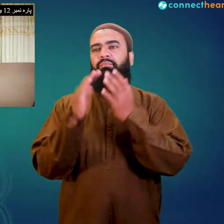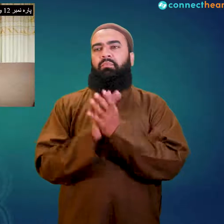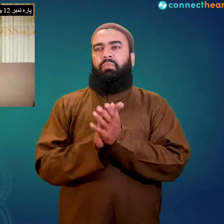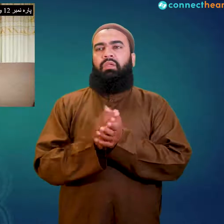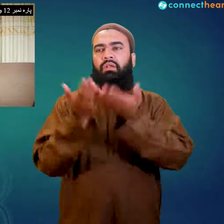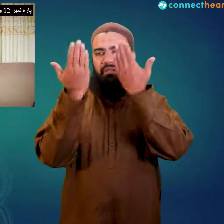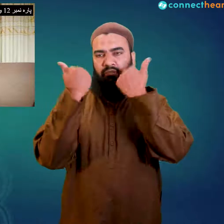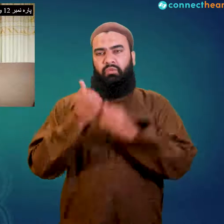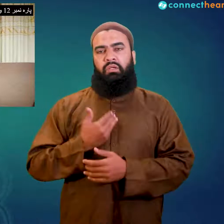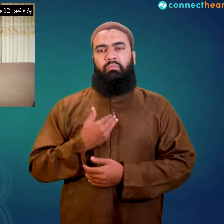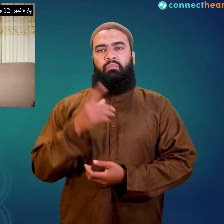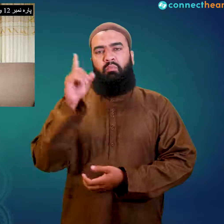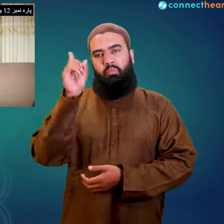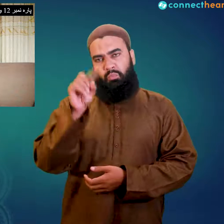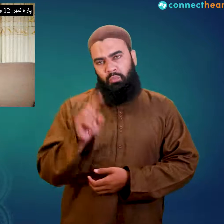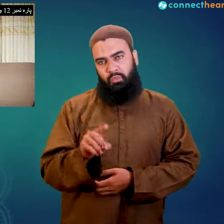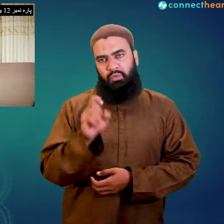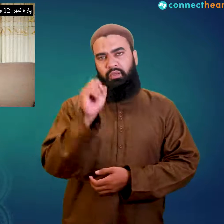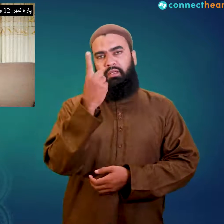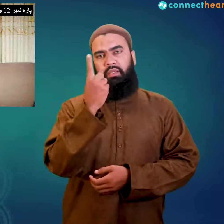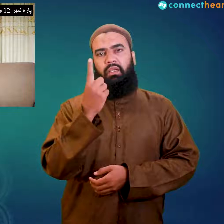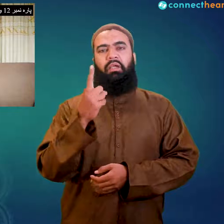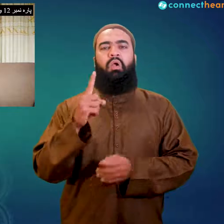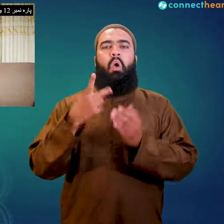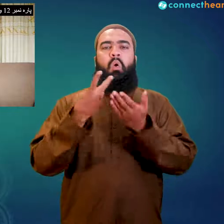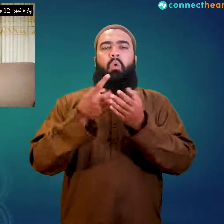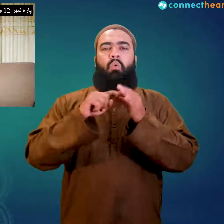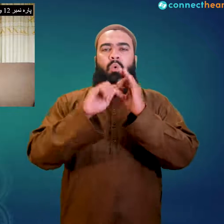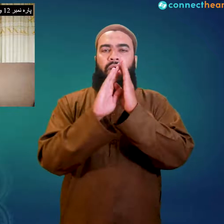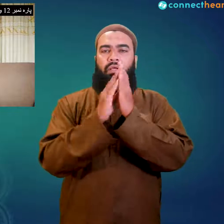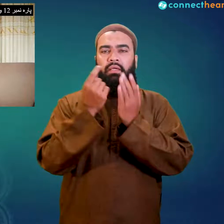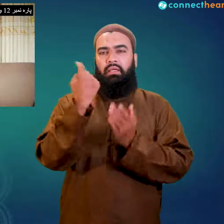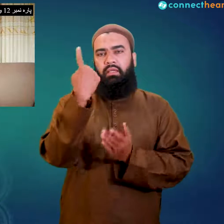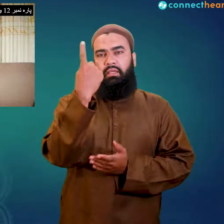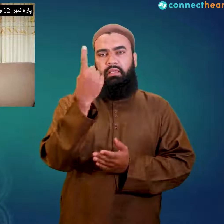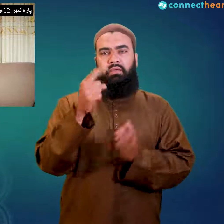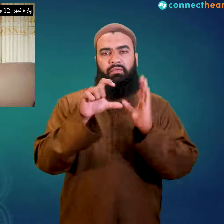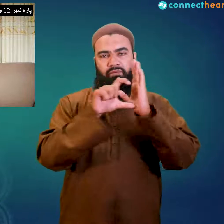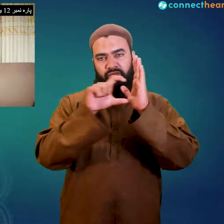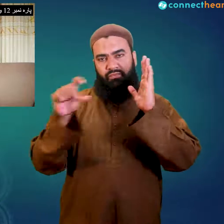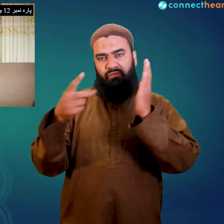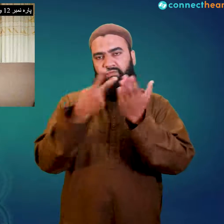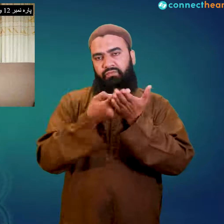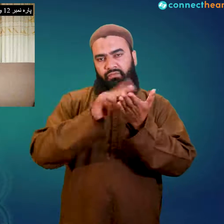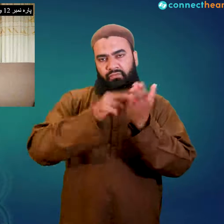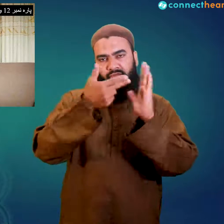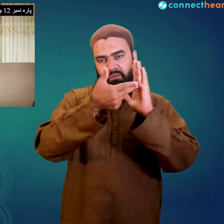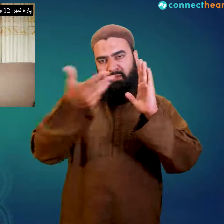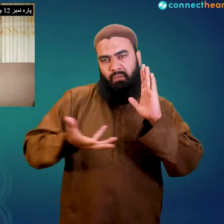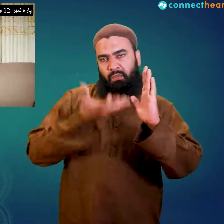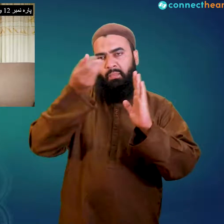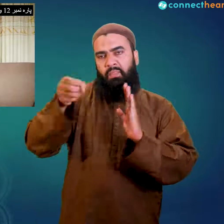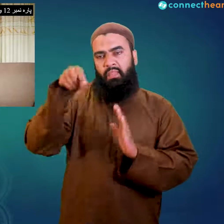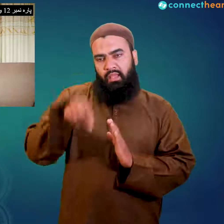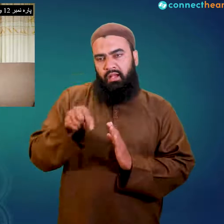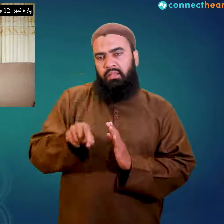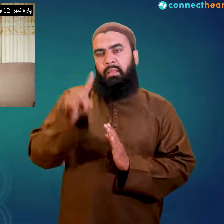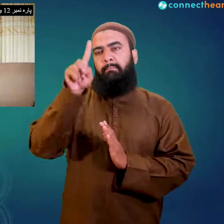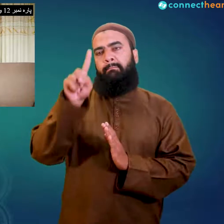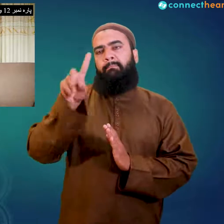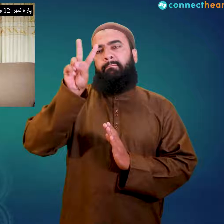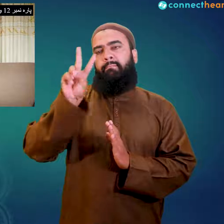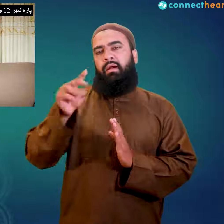ناظرین کرام، قرآن مجید کے پاروں کے خلاصے کے اس پروگرام میں آج پارہ